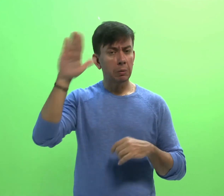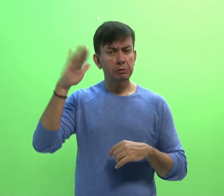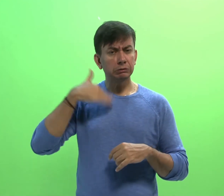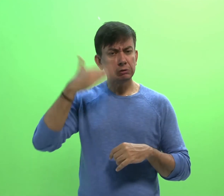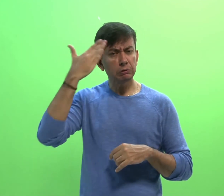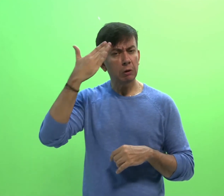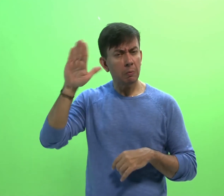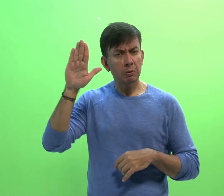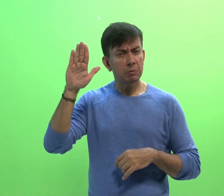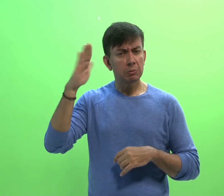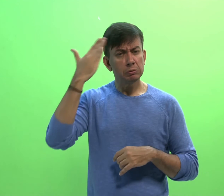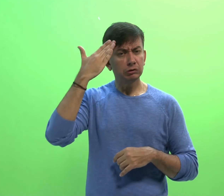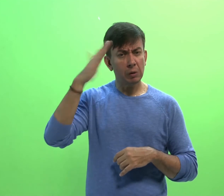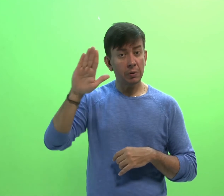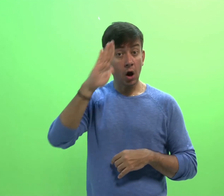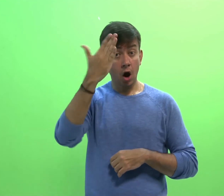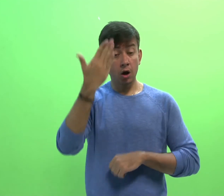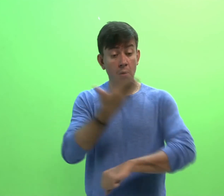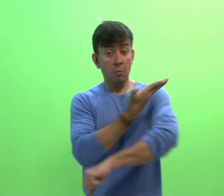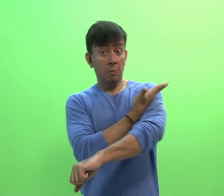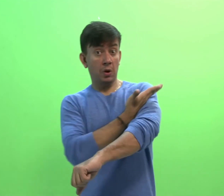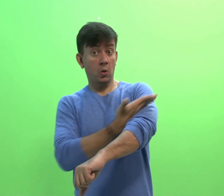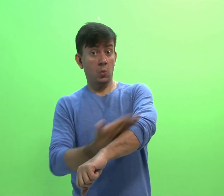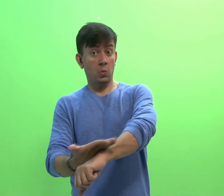Não sabe. Ó, branco.